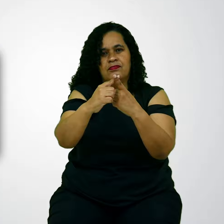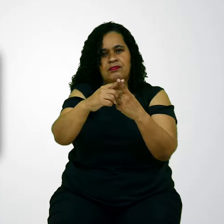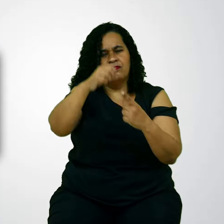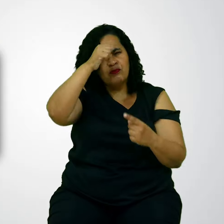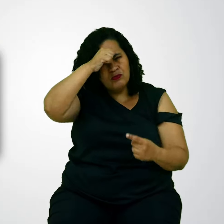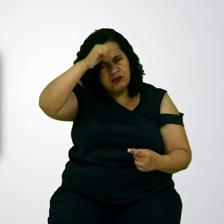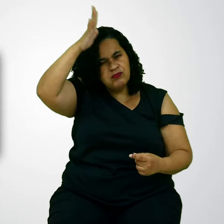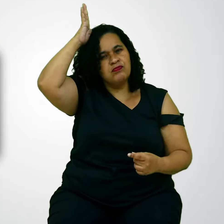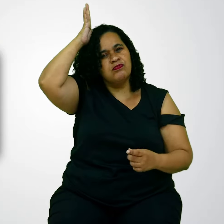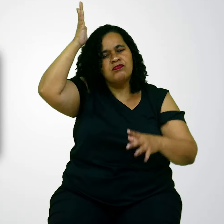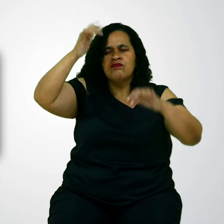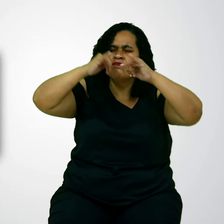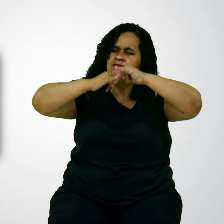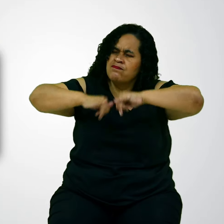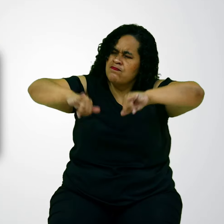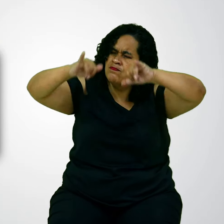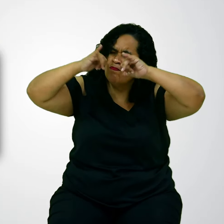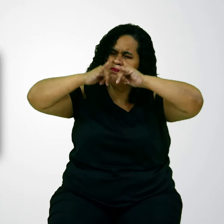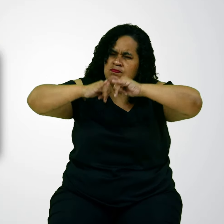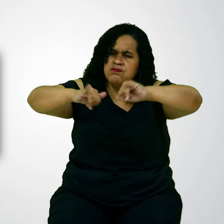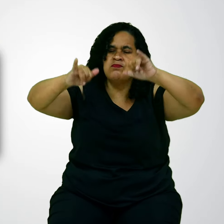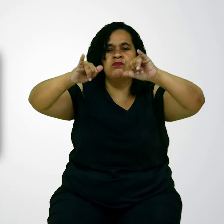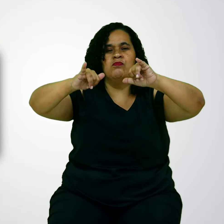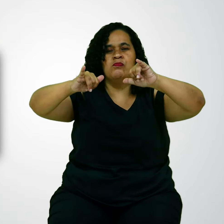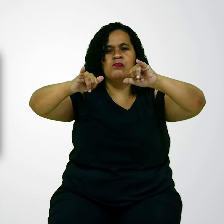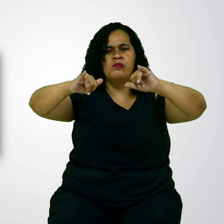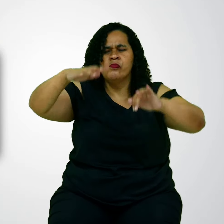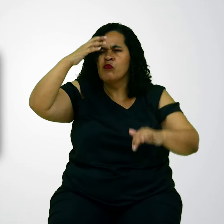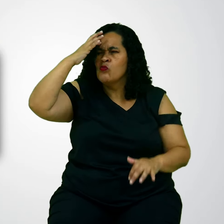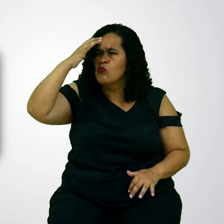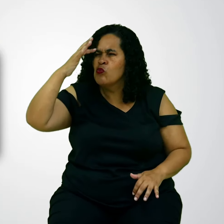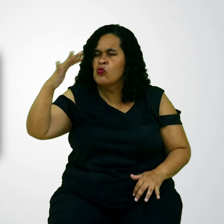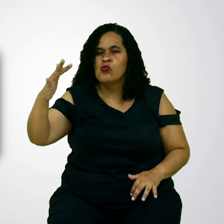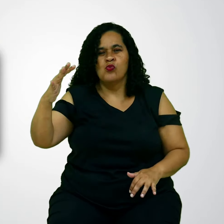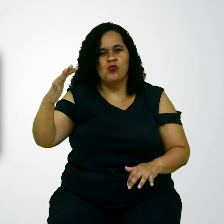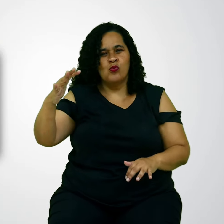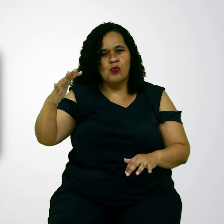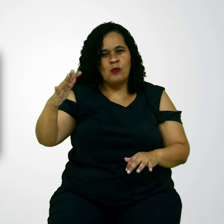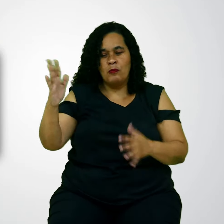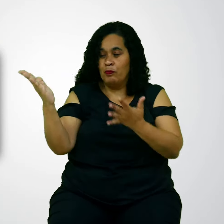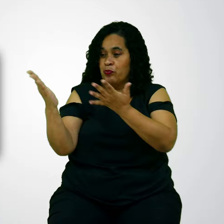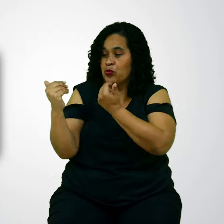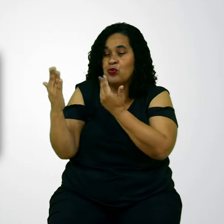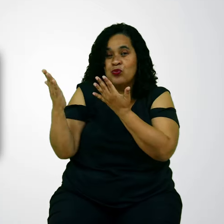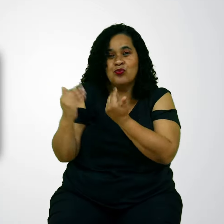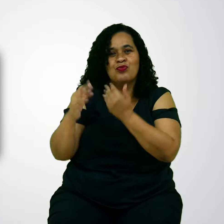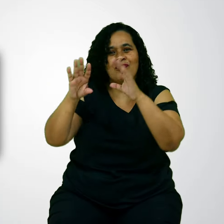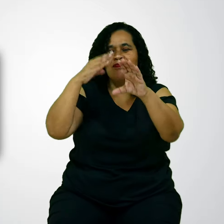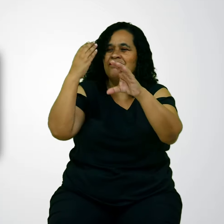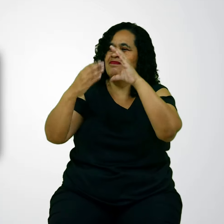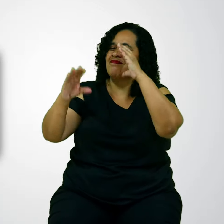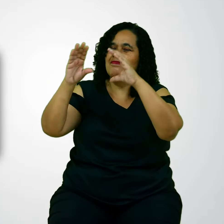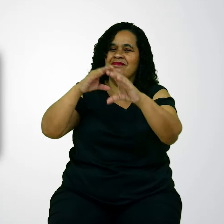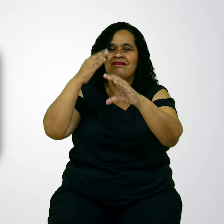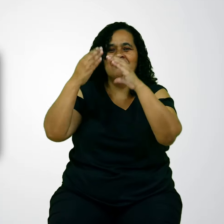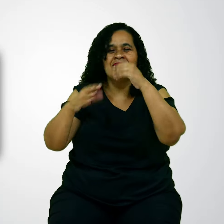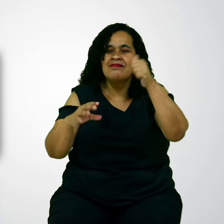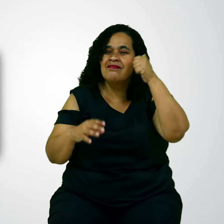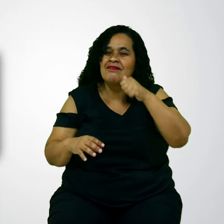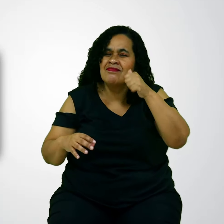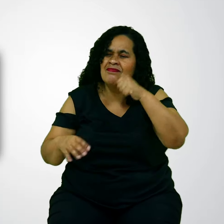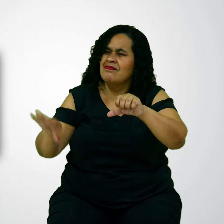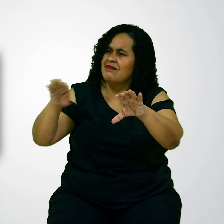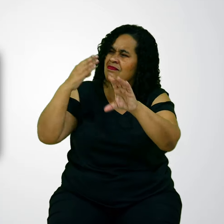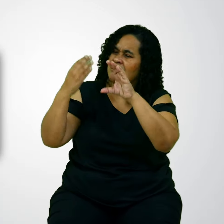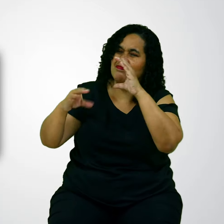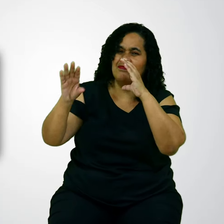proclamar Jesus. Eu sonho com os meninos que tocam no Ministério de Louvor, as meninas que cantam, pensando